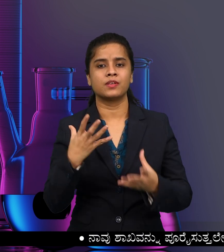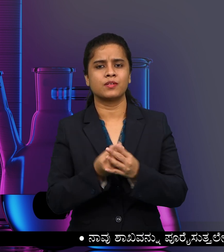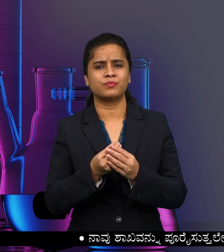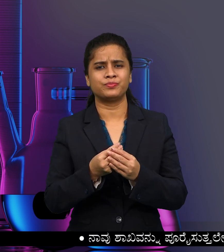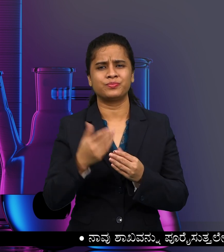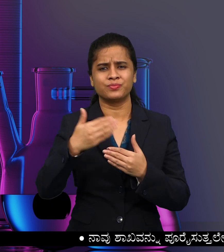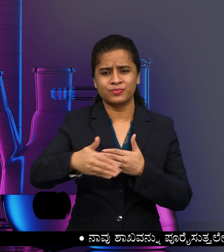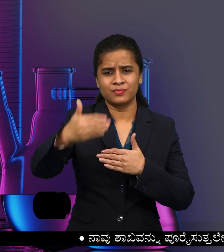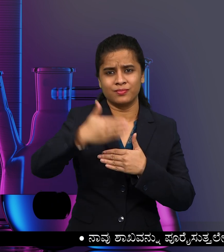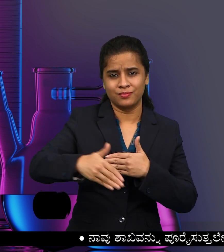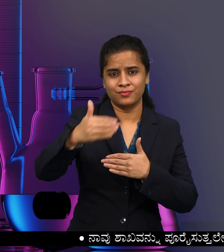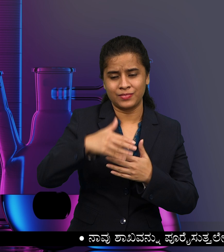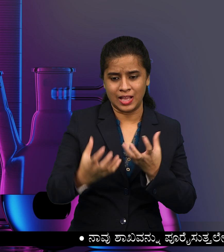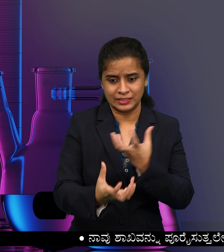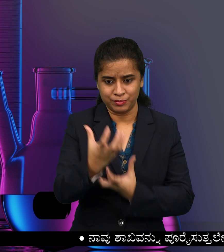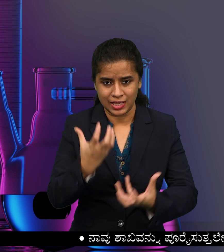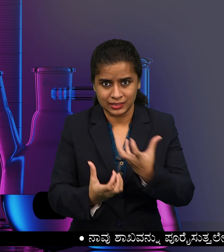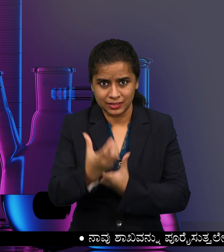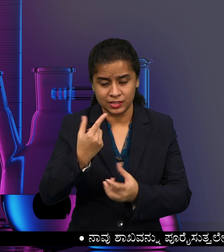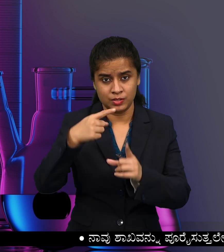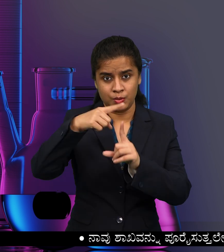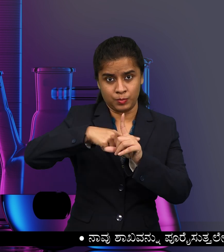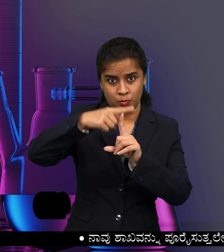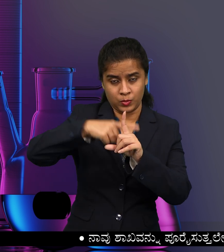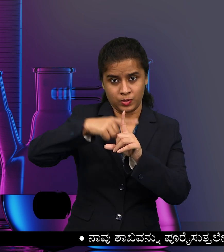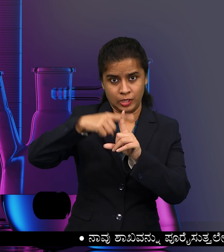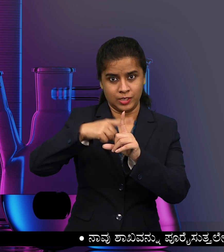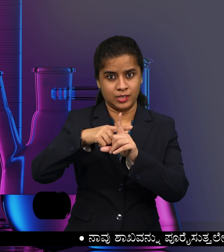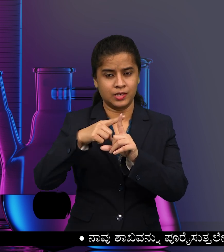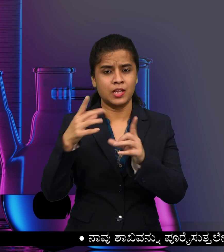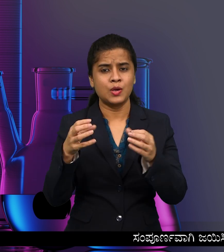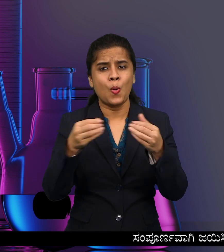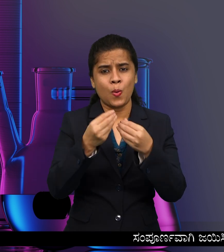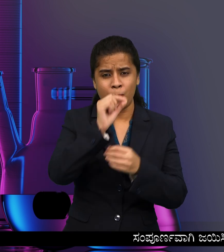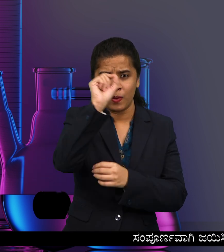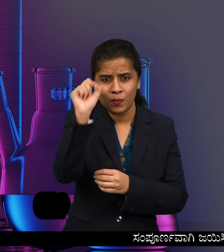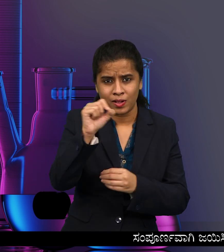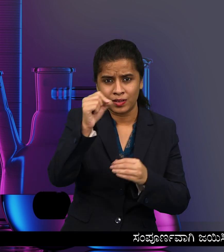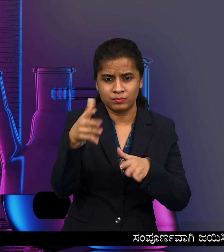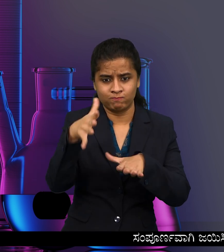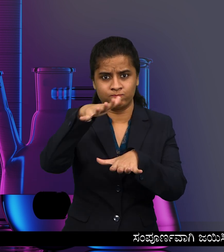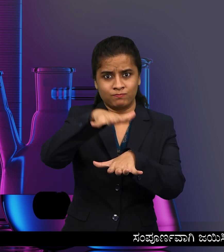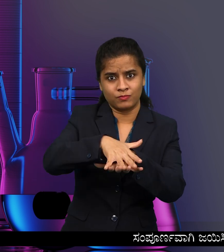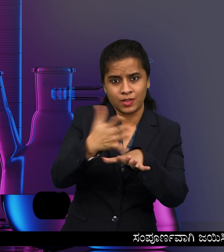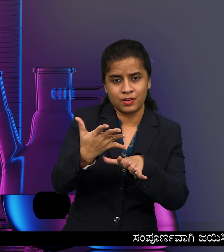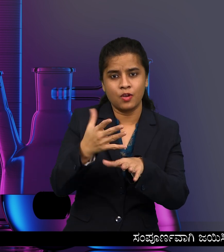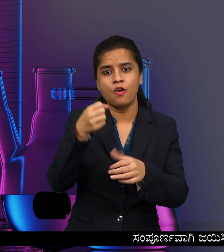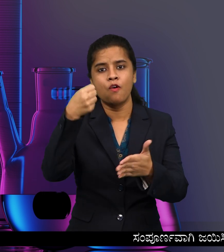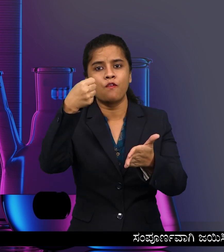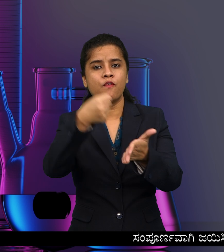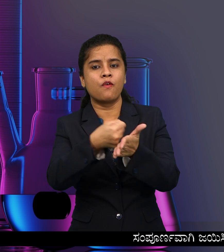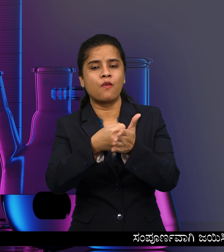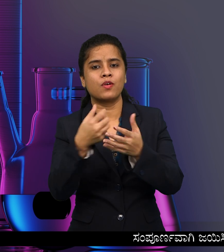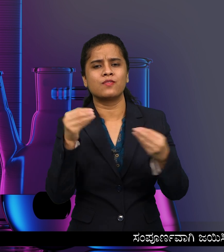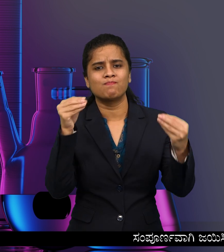ನಾವು ಶಾಖವನ್ನು ಪೂರೈಸುತ್ತಲೇ ಇದ್ದಂತೆ ಕಣಗಳು ಆಕರ್ಷಣೆಯ ಬಲಗಳನ್ನು ಸಂಪೂರ್ಣವಾಗಿ ಜಯಿಸಿದಾಗ